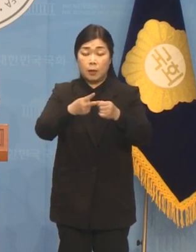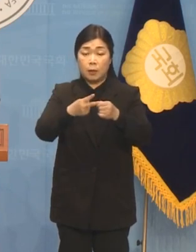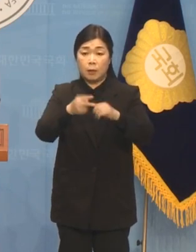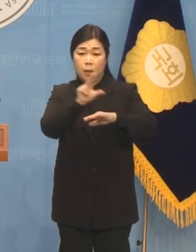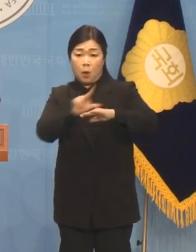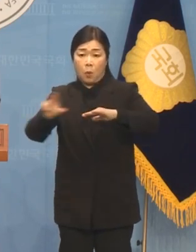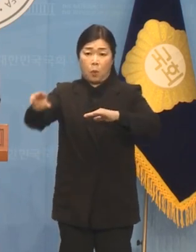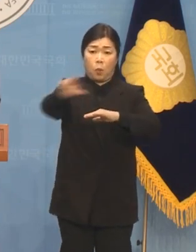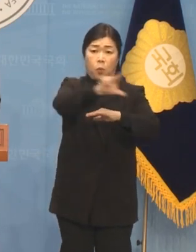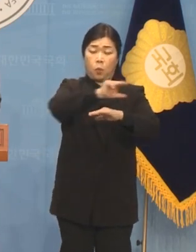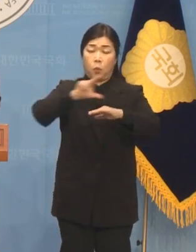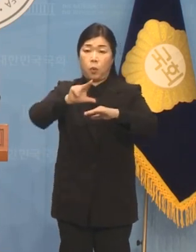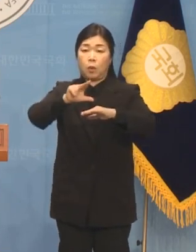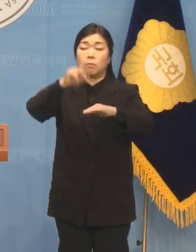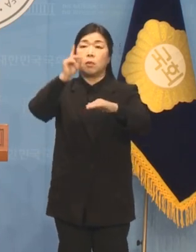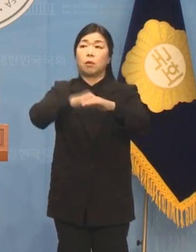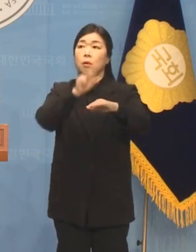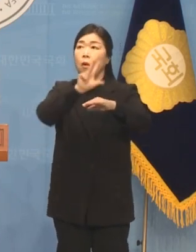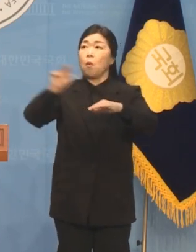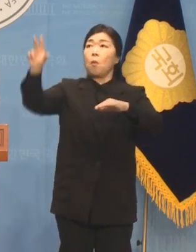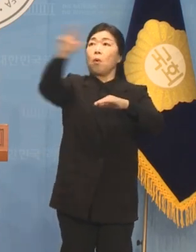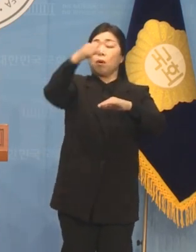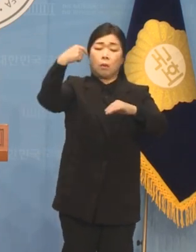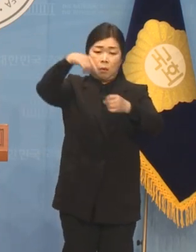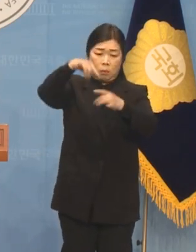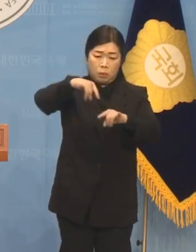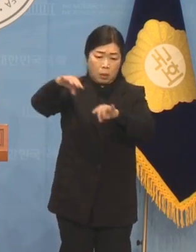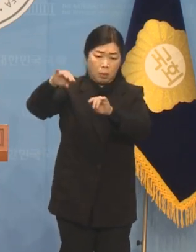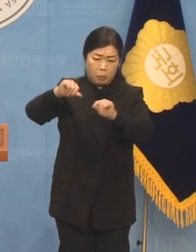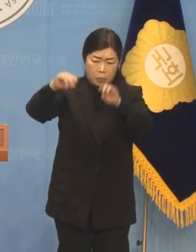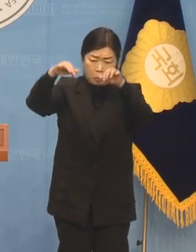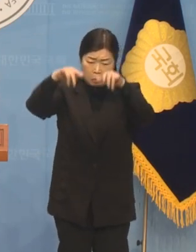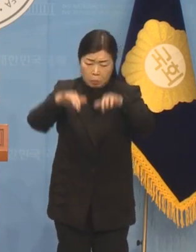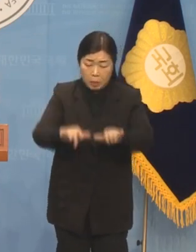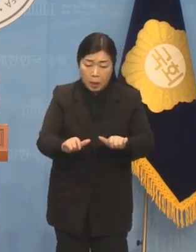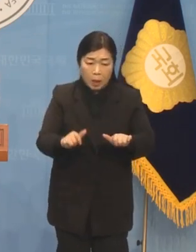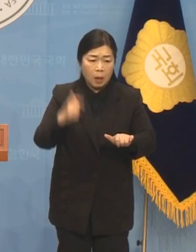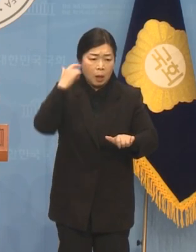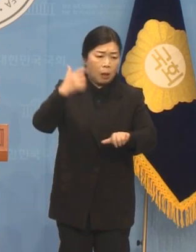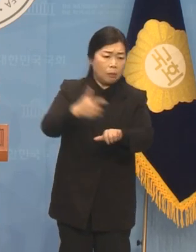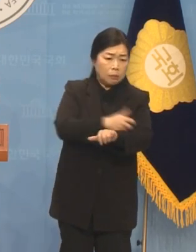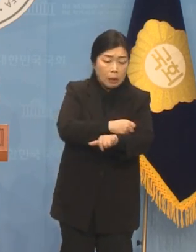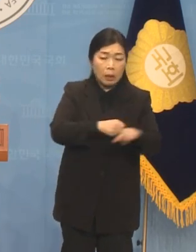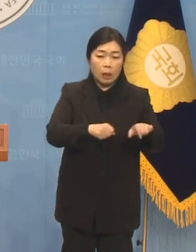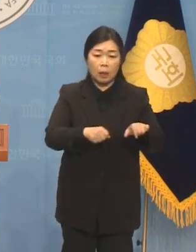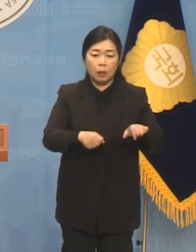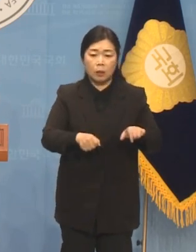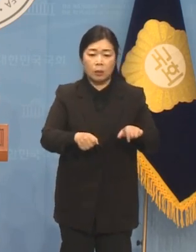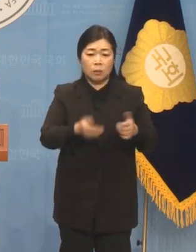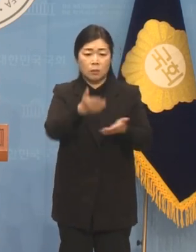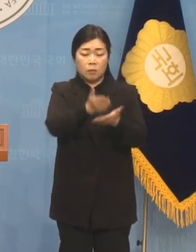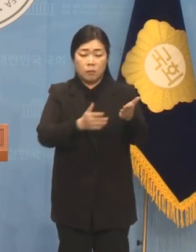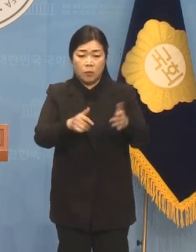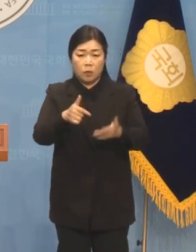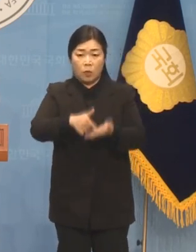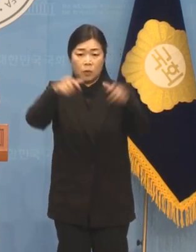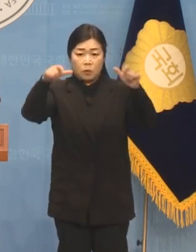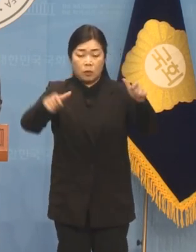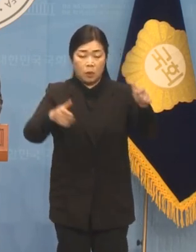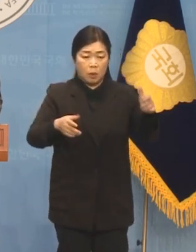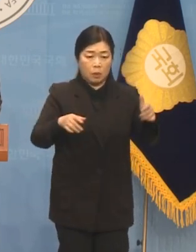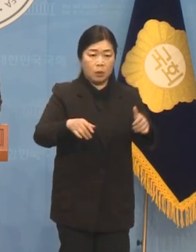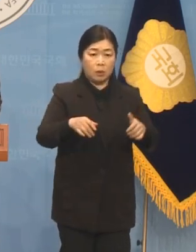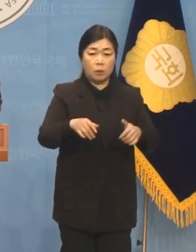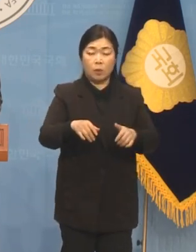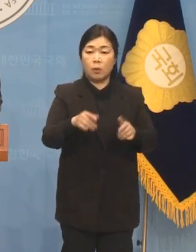인한 소음, 분진, 지역 단절로 인해 고통을 받아온 광진 구민과 성동